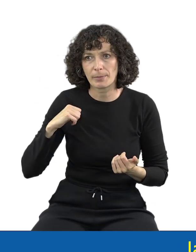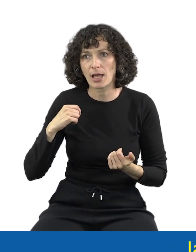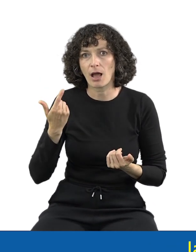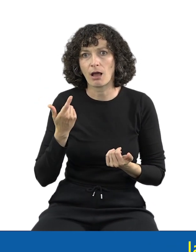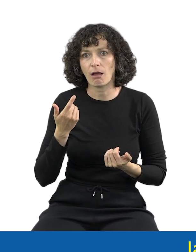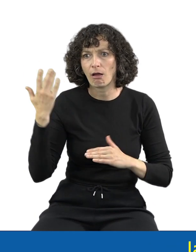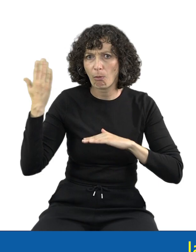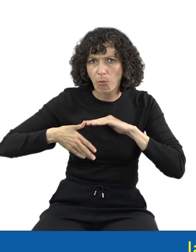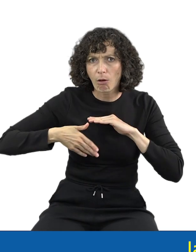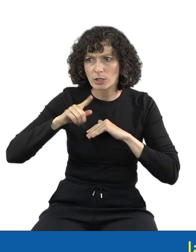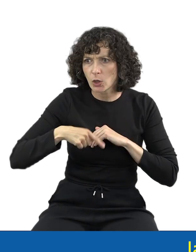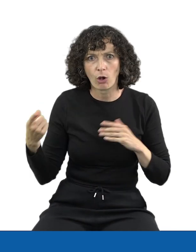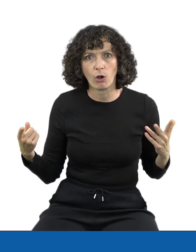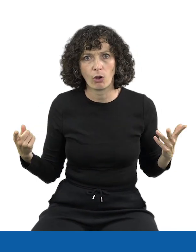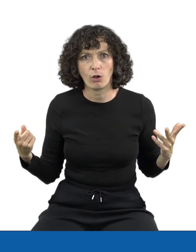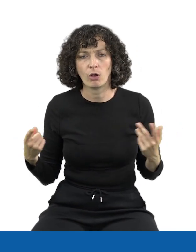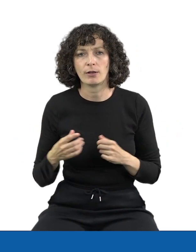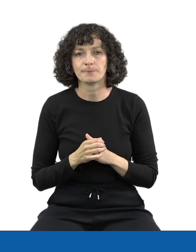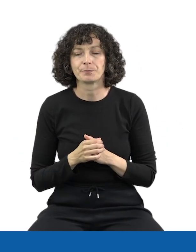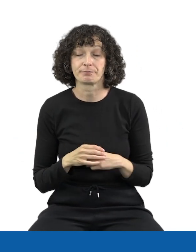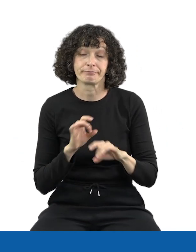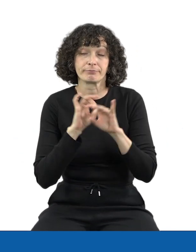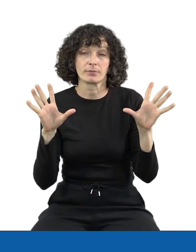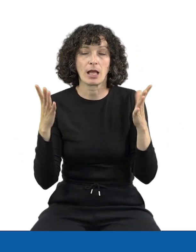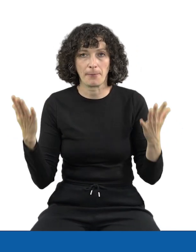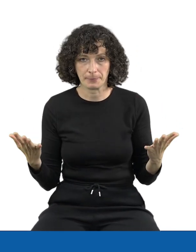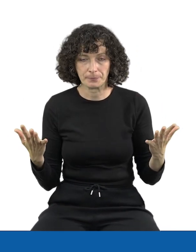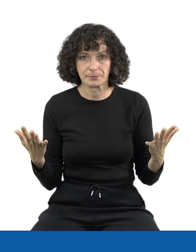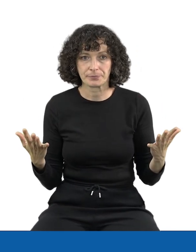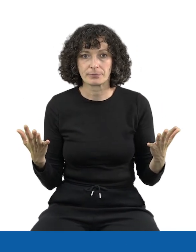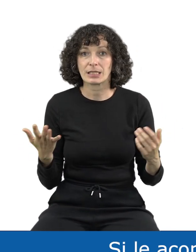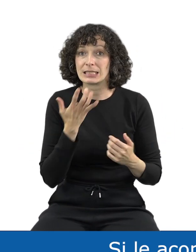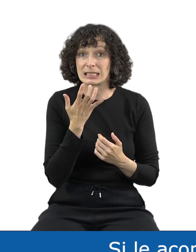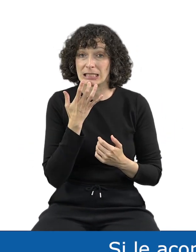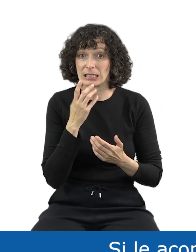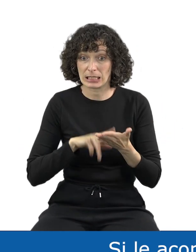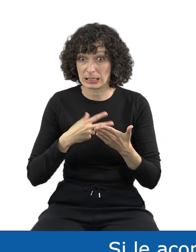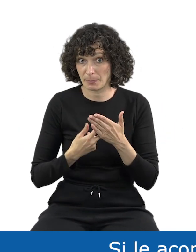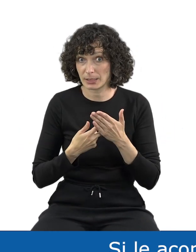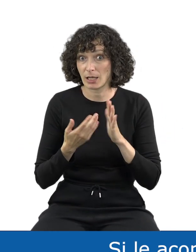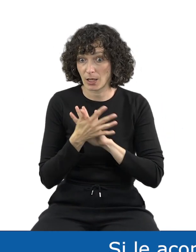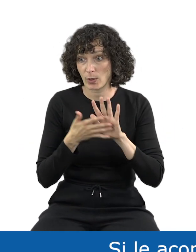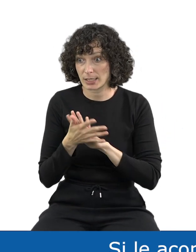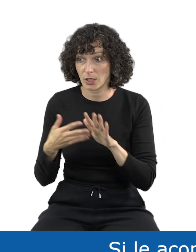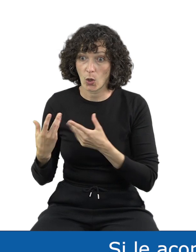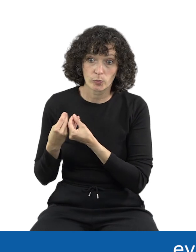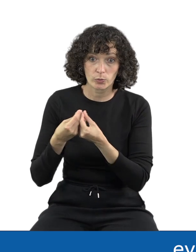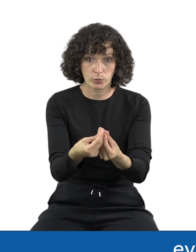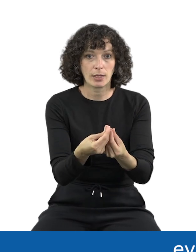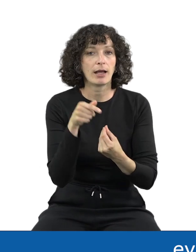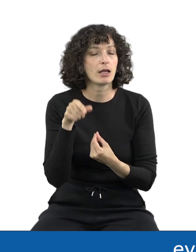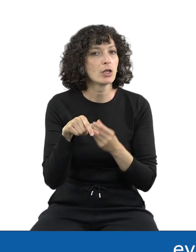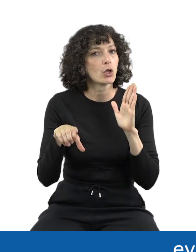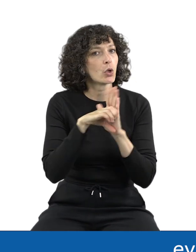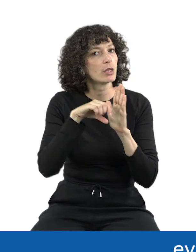la autonomía del paciente. Claro, a ver, evidentemente, si le acompaña un intérprete de lengua de signos,